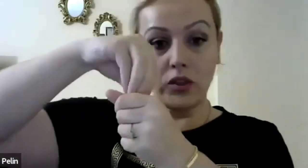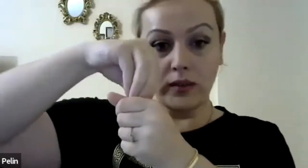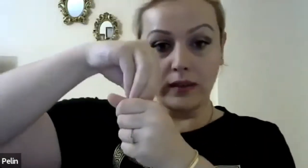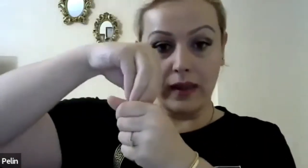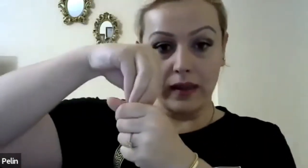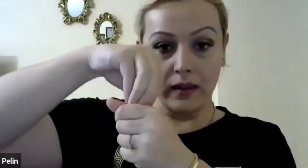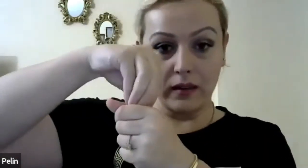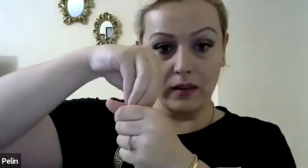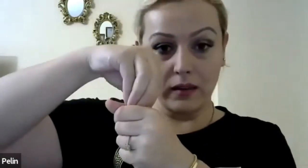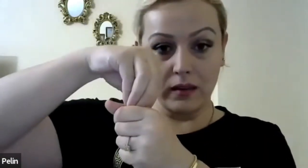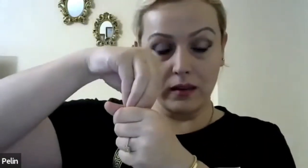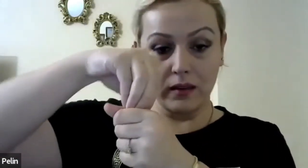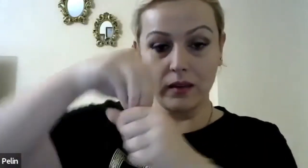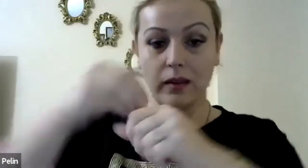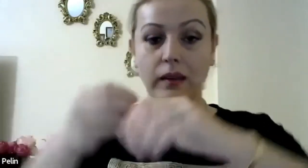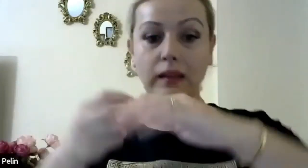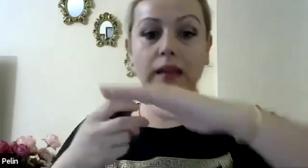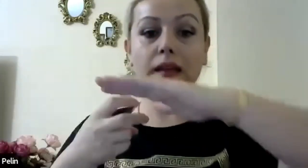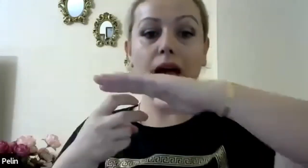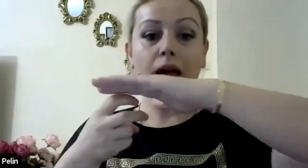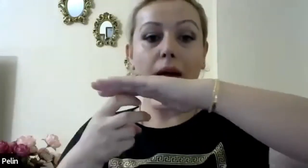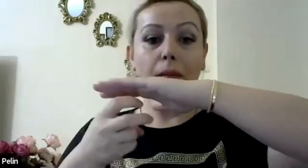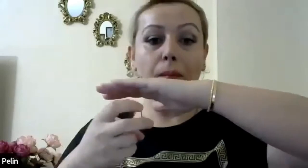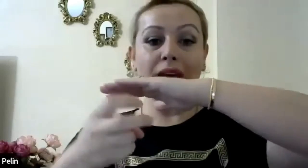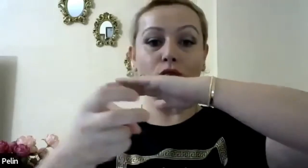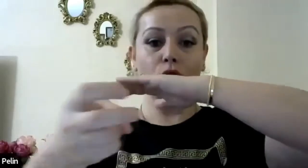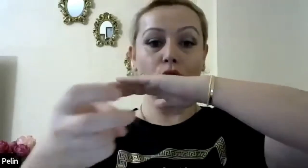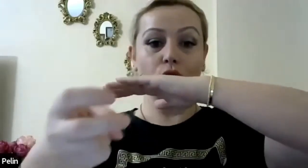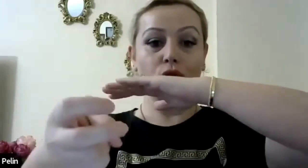içinde ya da metronun